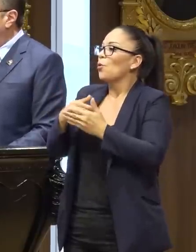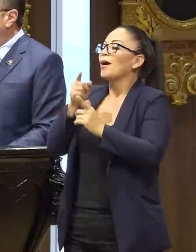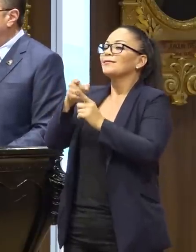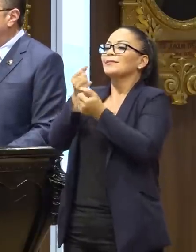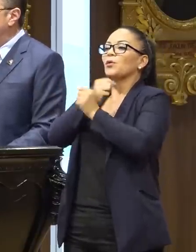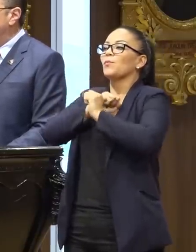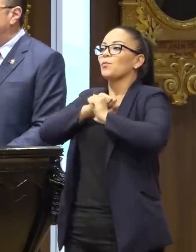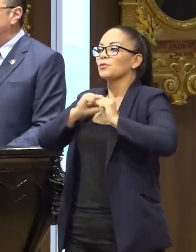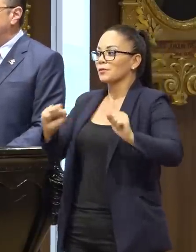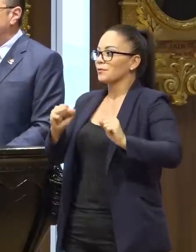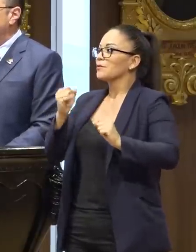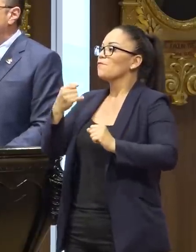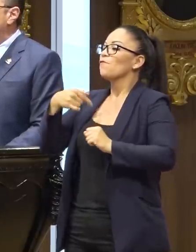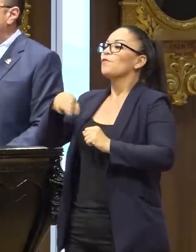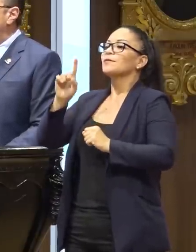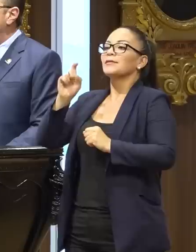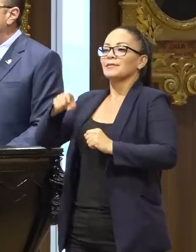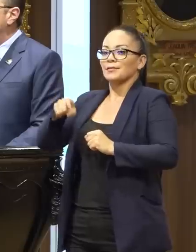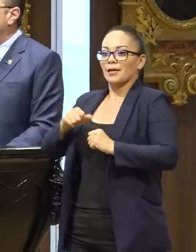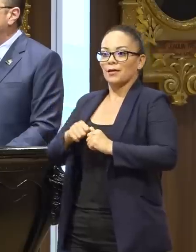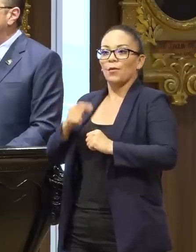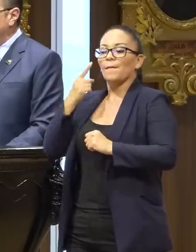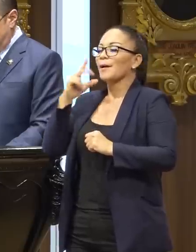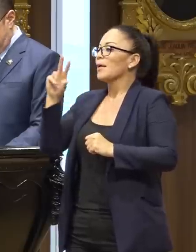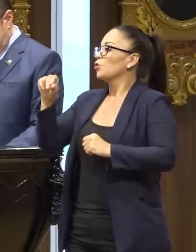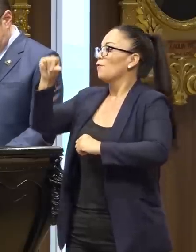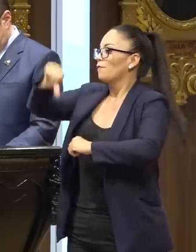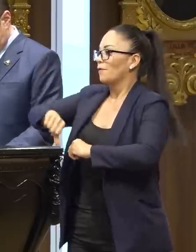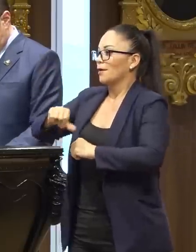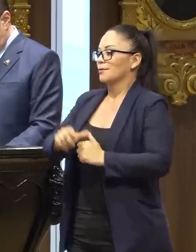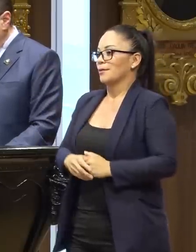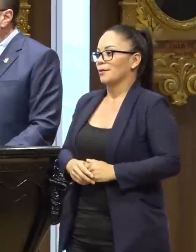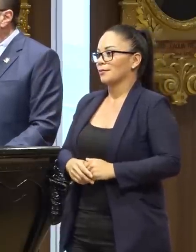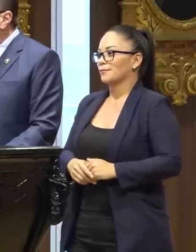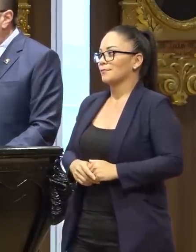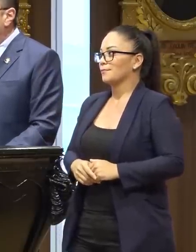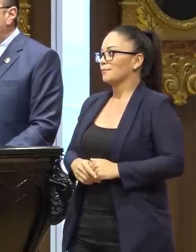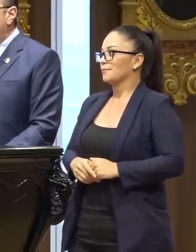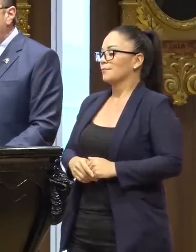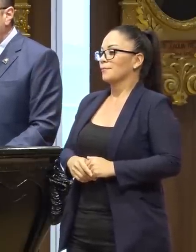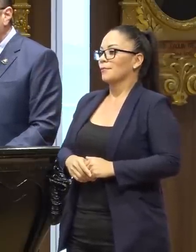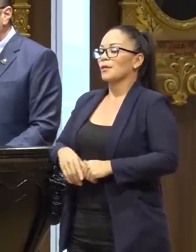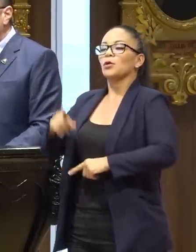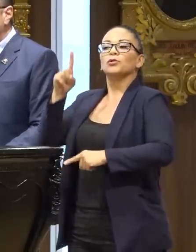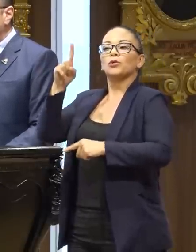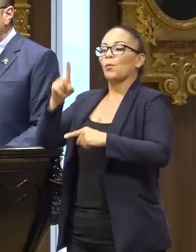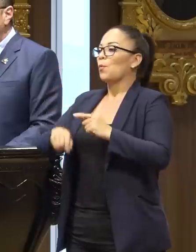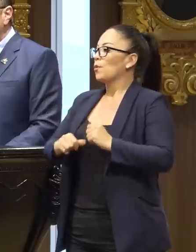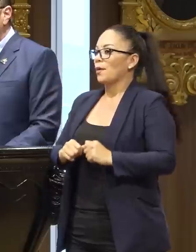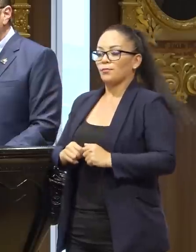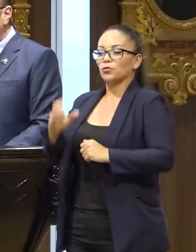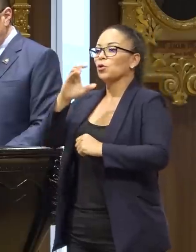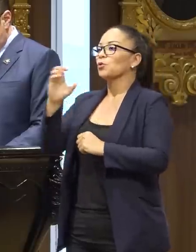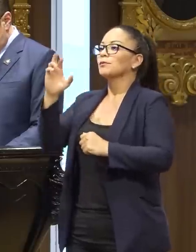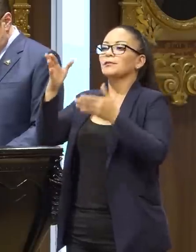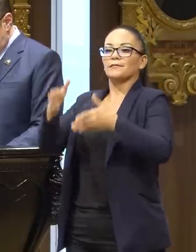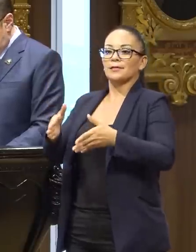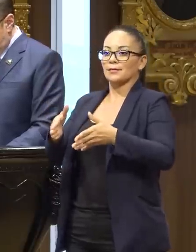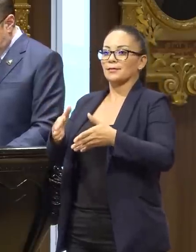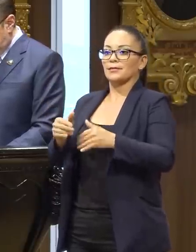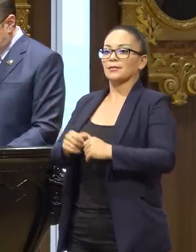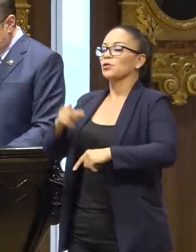imposible, si fuese necesario, para no fracasar. No podemos,